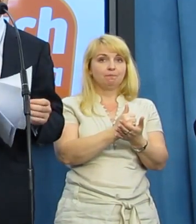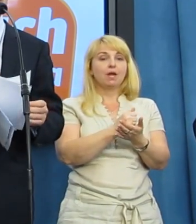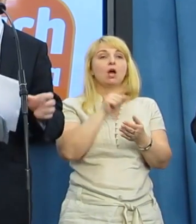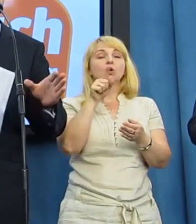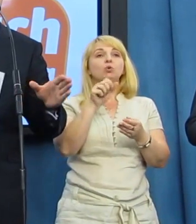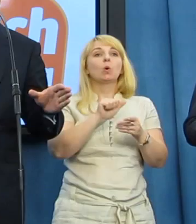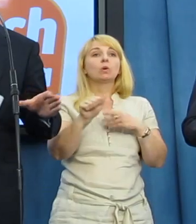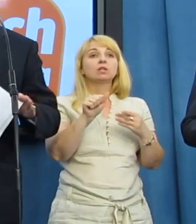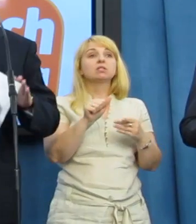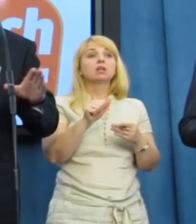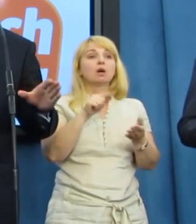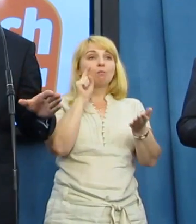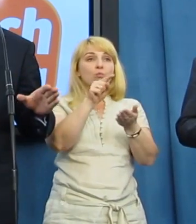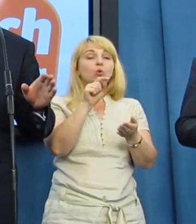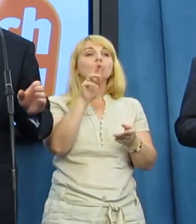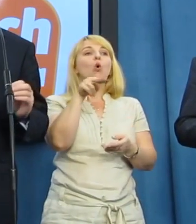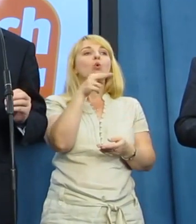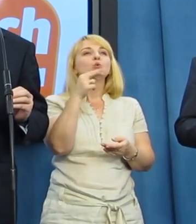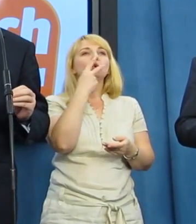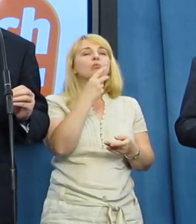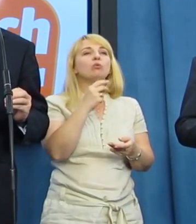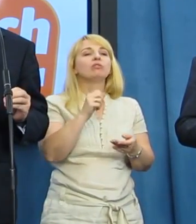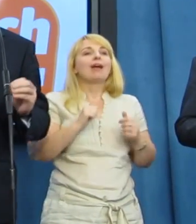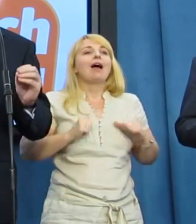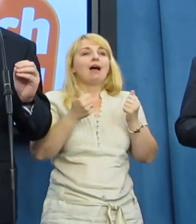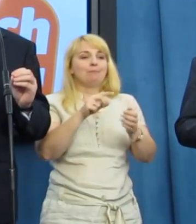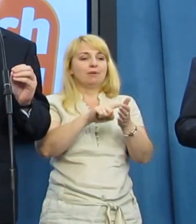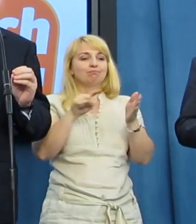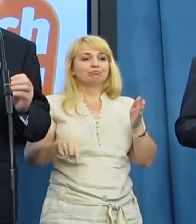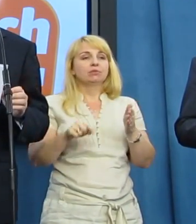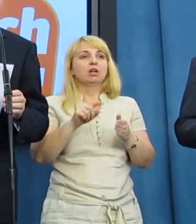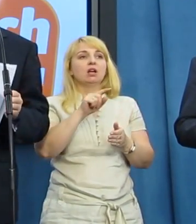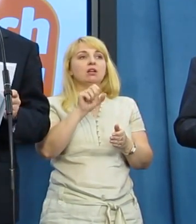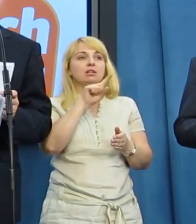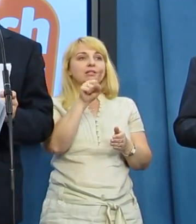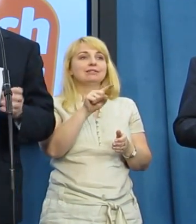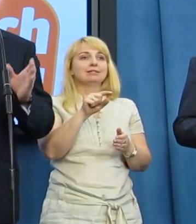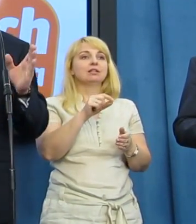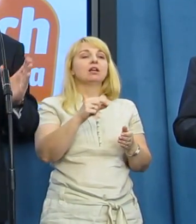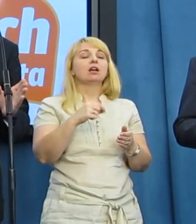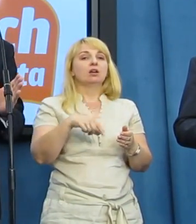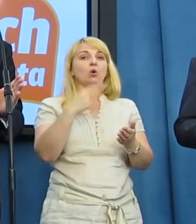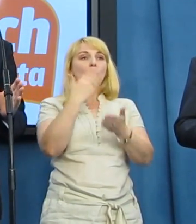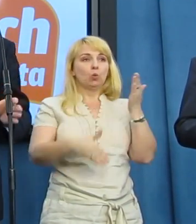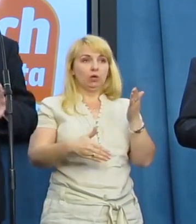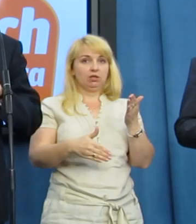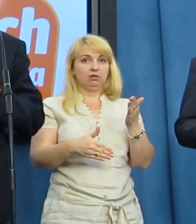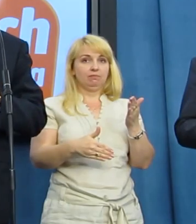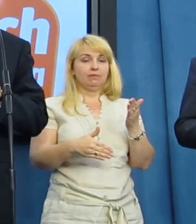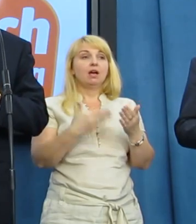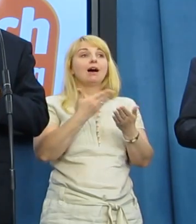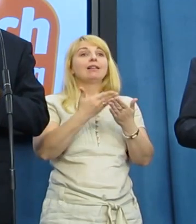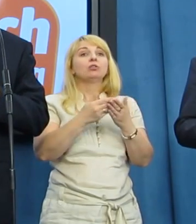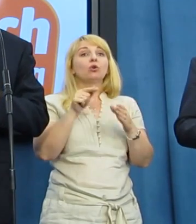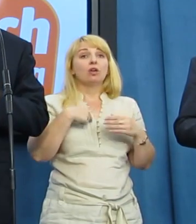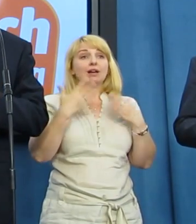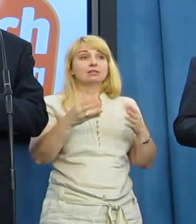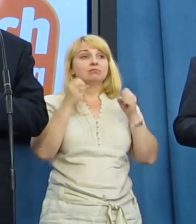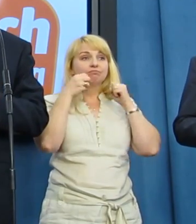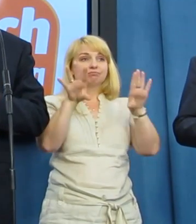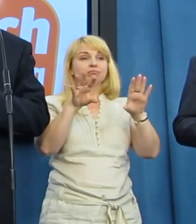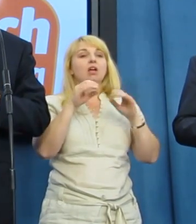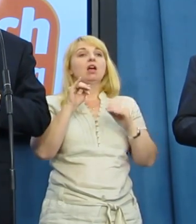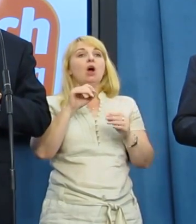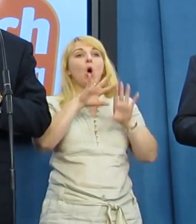który zawiera to szerokie wyłączenie od abolicji. I przy tej okazji chciałem państwu zwrócić na pewien ogólny mechanizm, z którym mamy tutaj, z